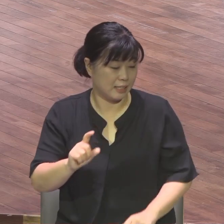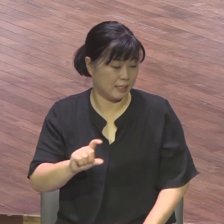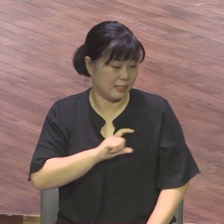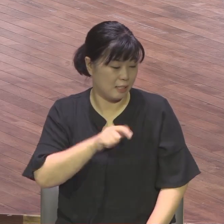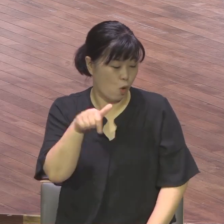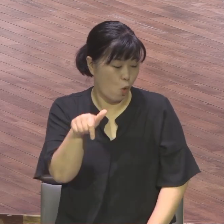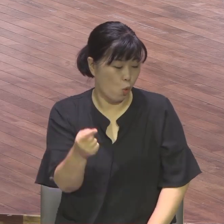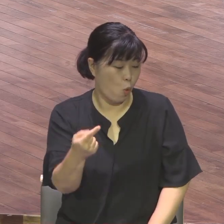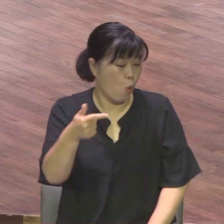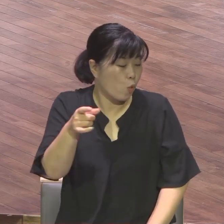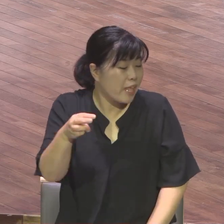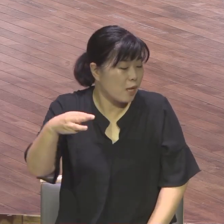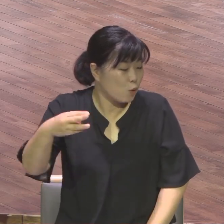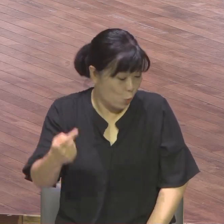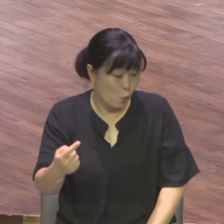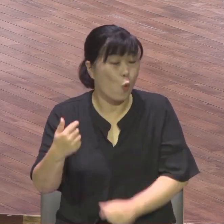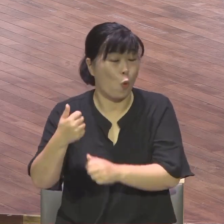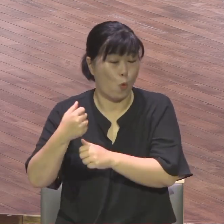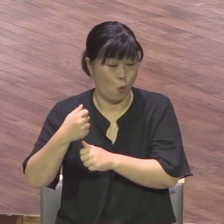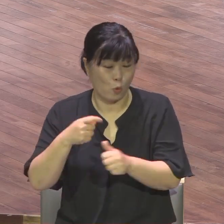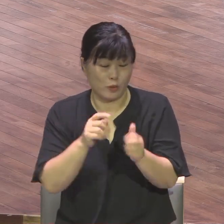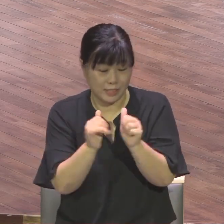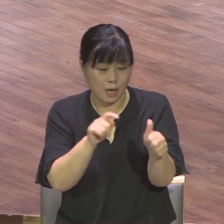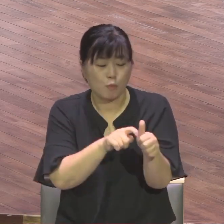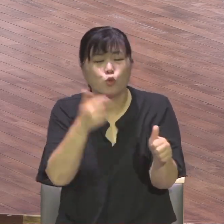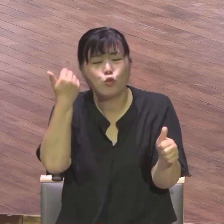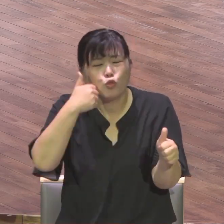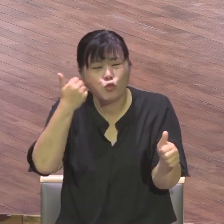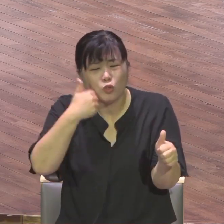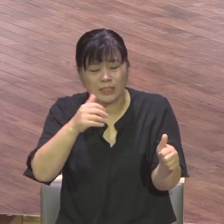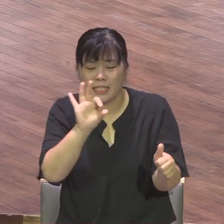이탈리아 부대라 하는 군대의 백부장이라.